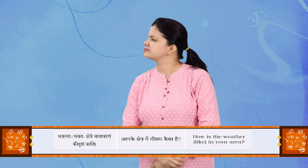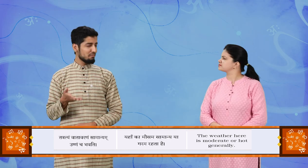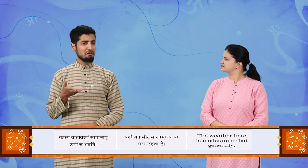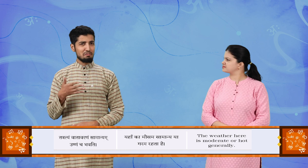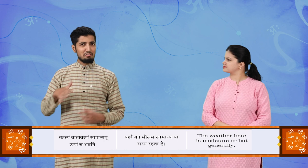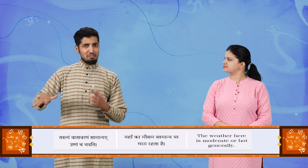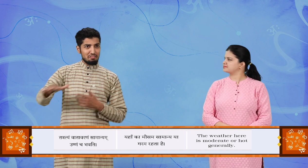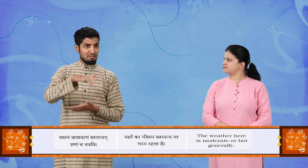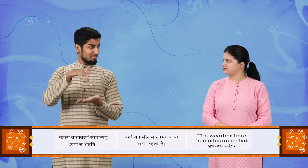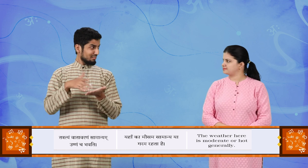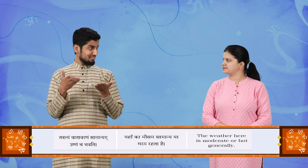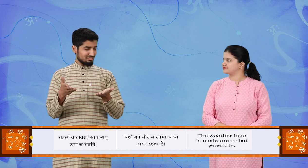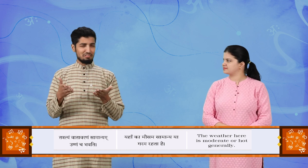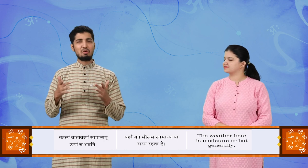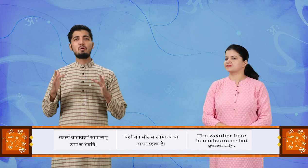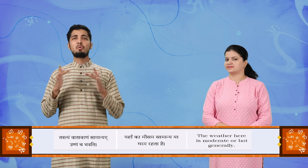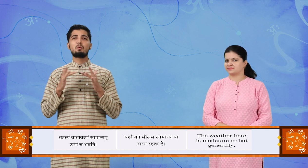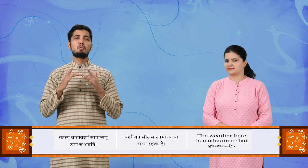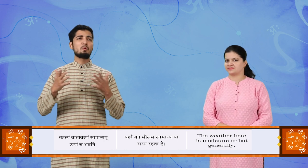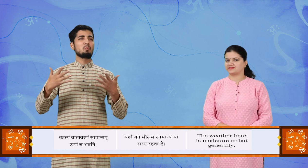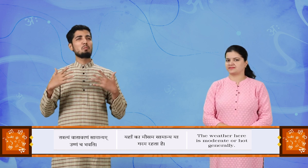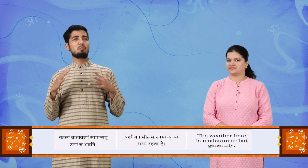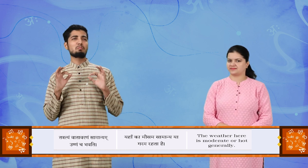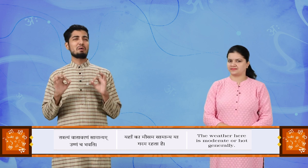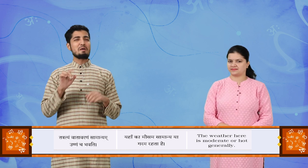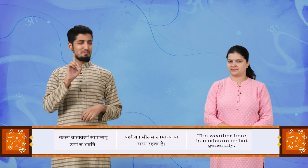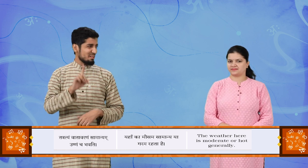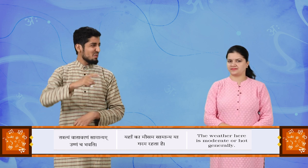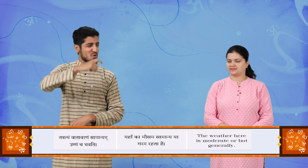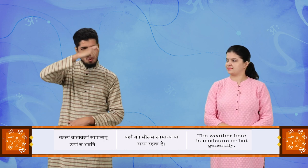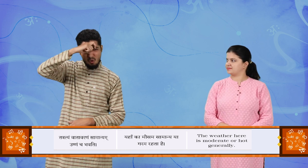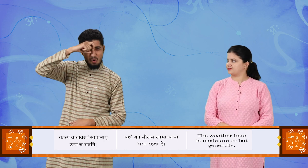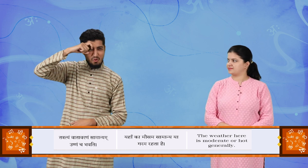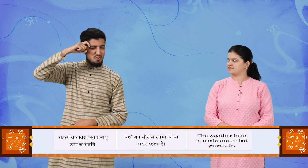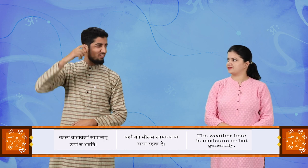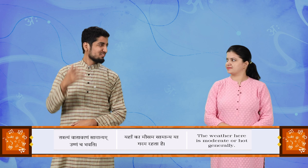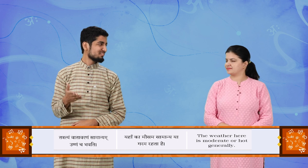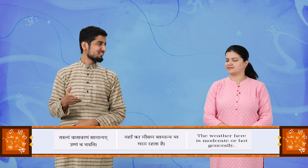हुआ था तब तक क्यों वातावरण सामान्य एवं पोषण च भवती